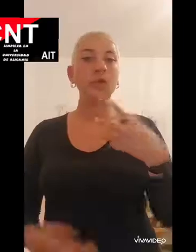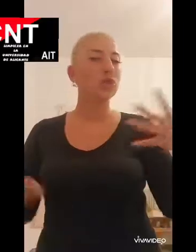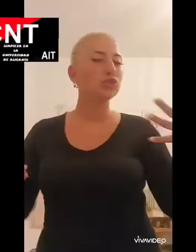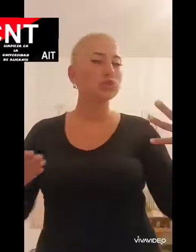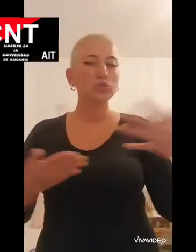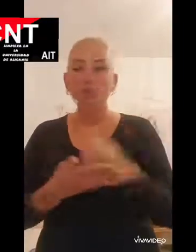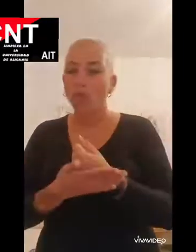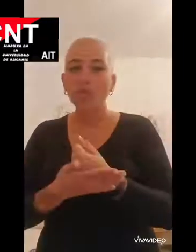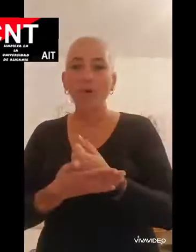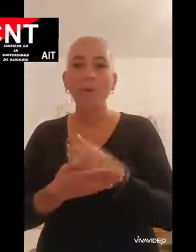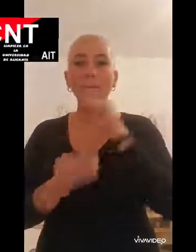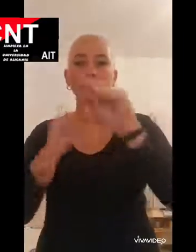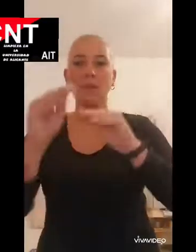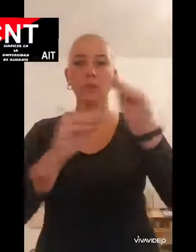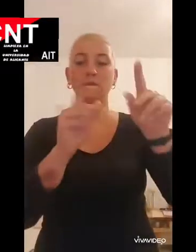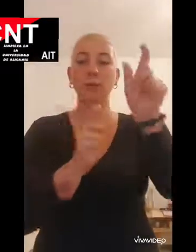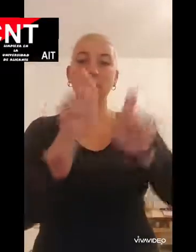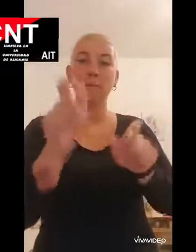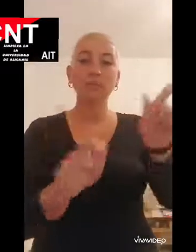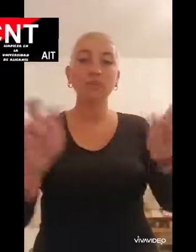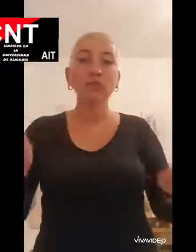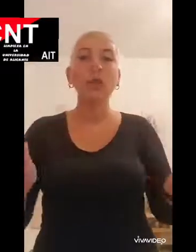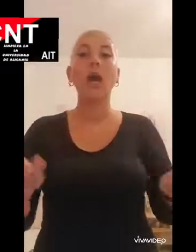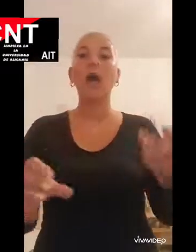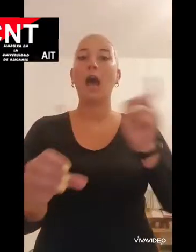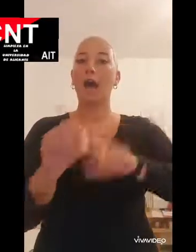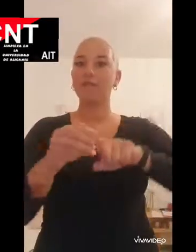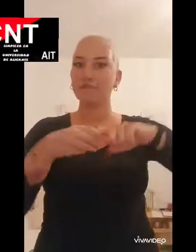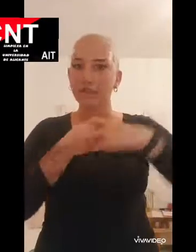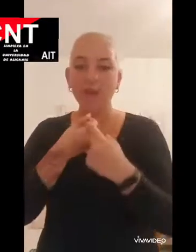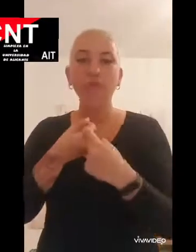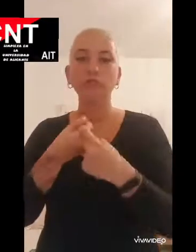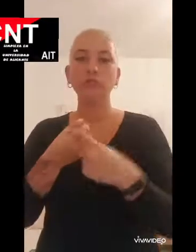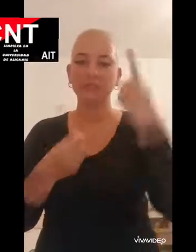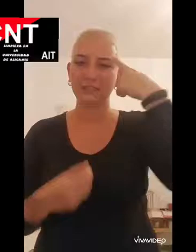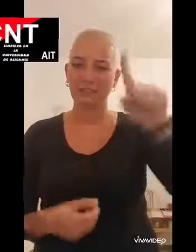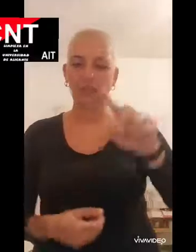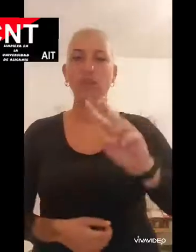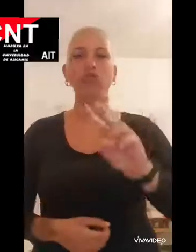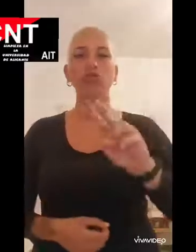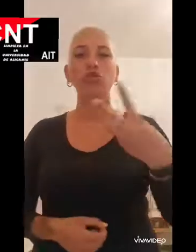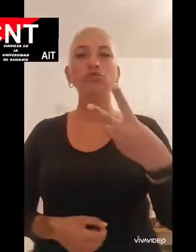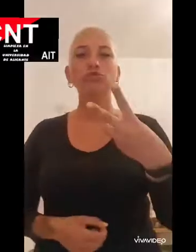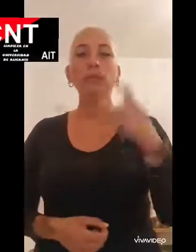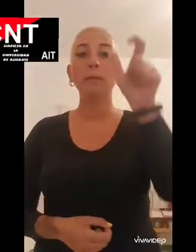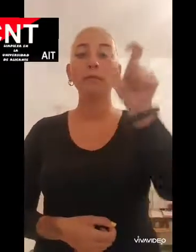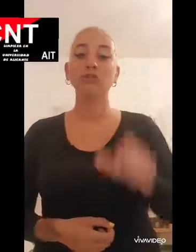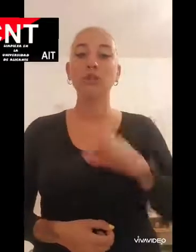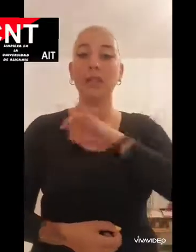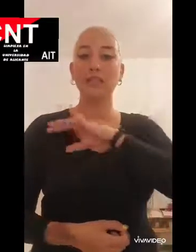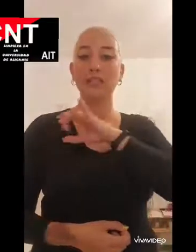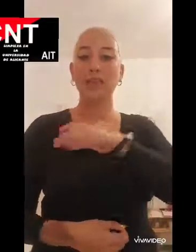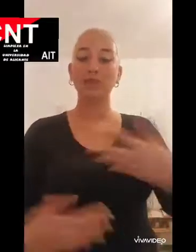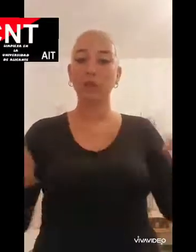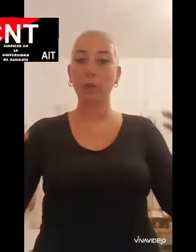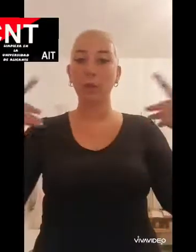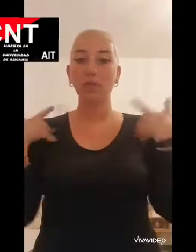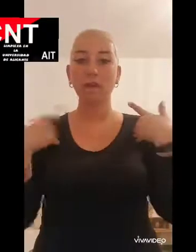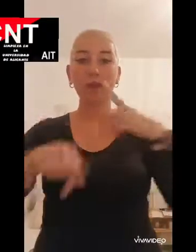para realizar una labor de solidaridad sindical y de apoyo a los y las trabajadores. 3. Actuaciones